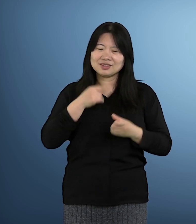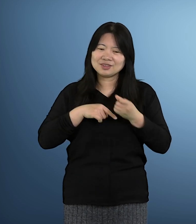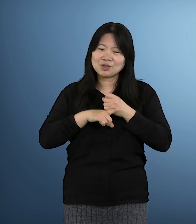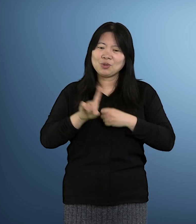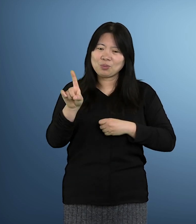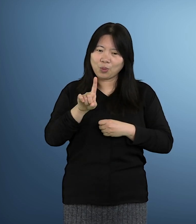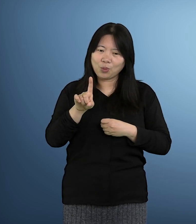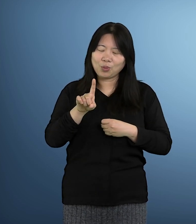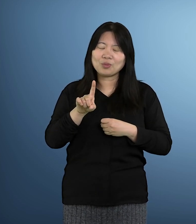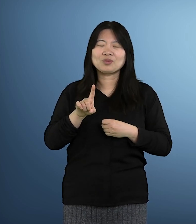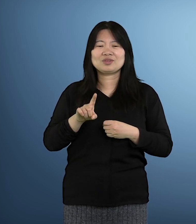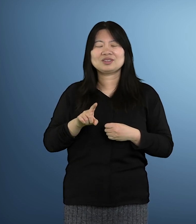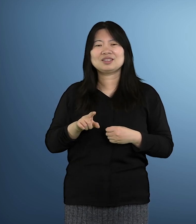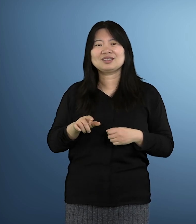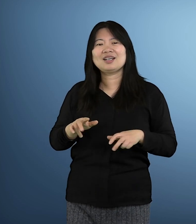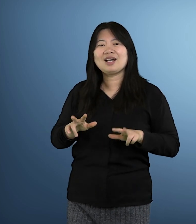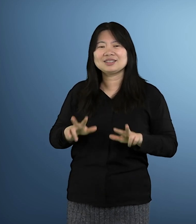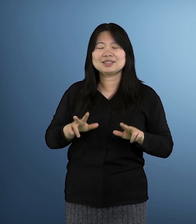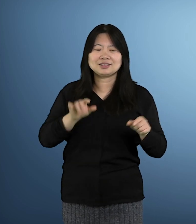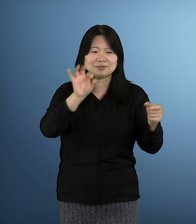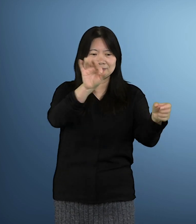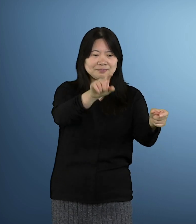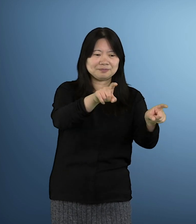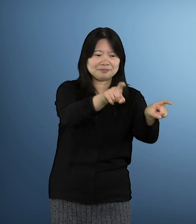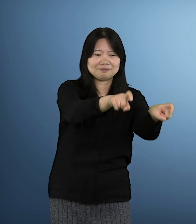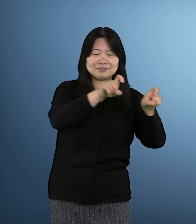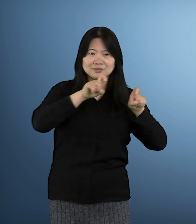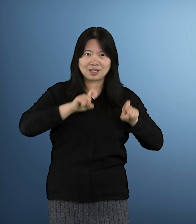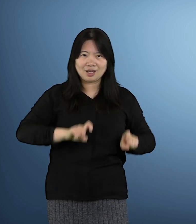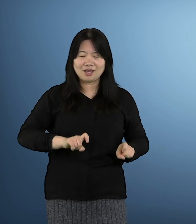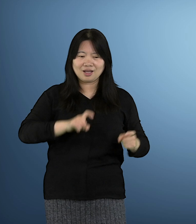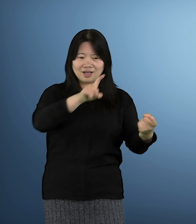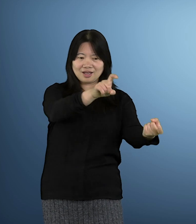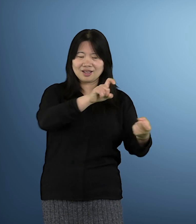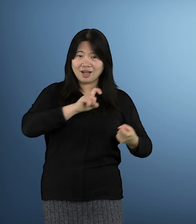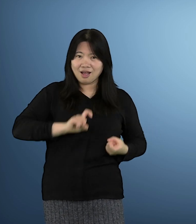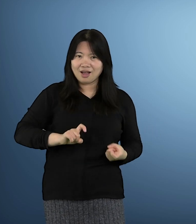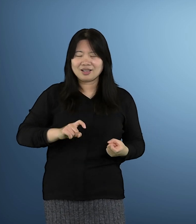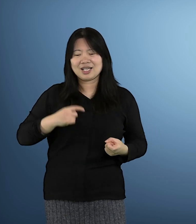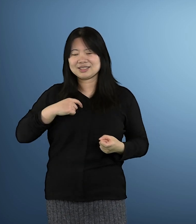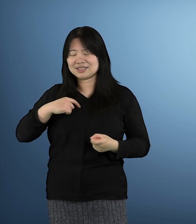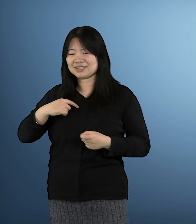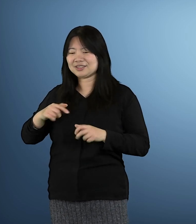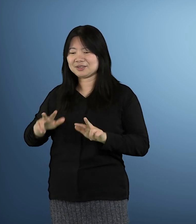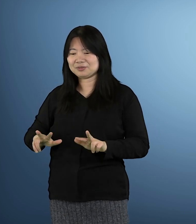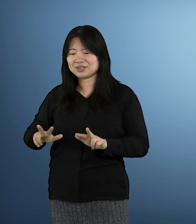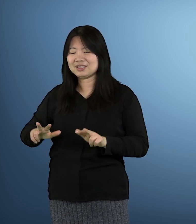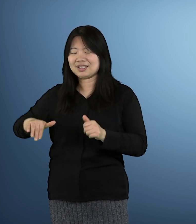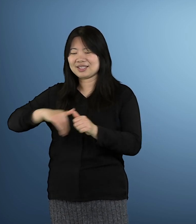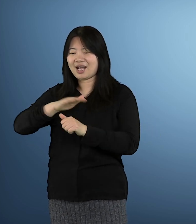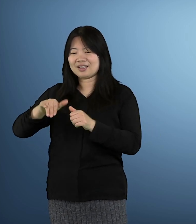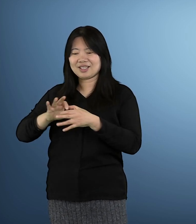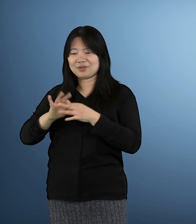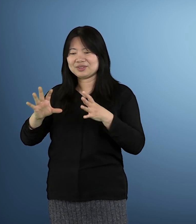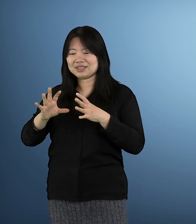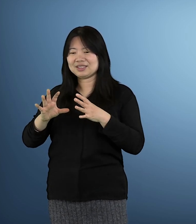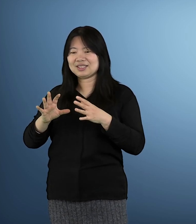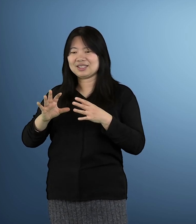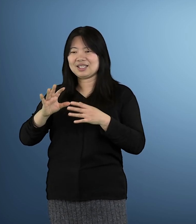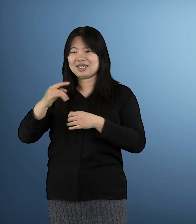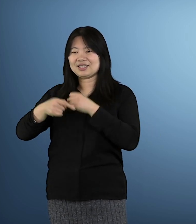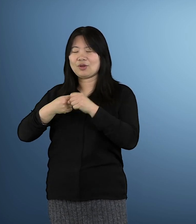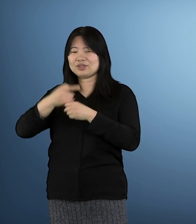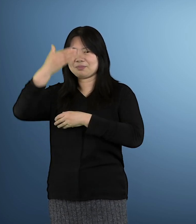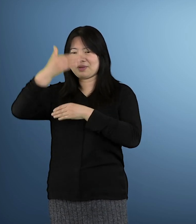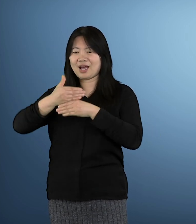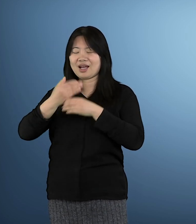속에 상황과 상관없이 한 해를 마감하면서 또 새해를